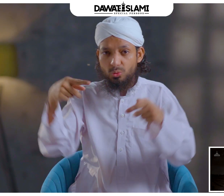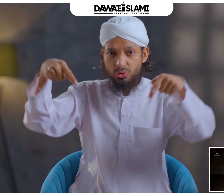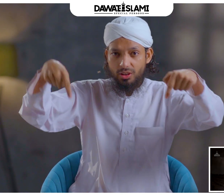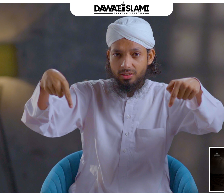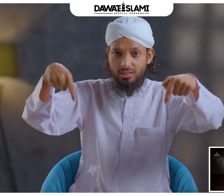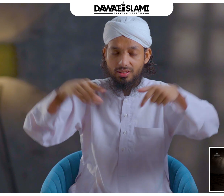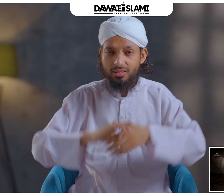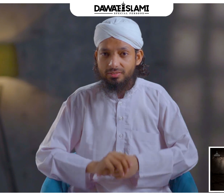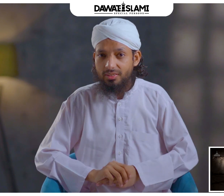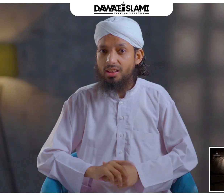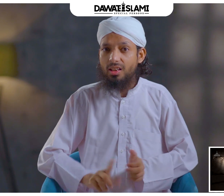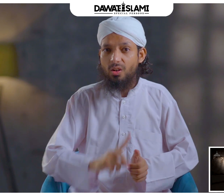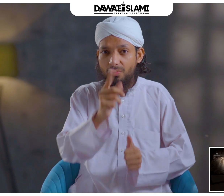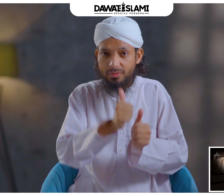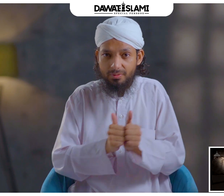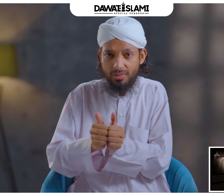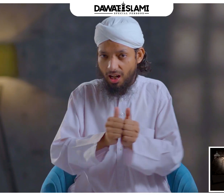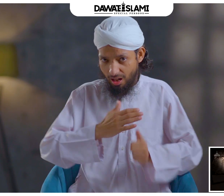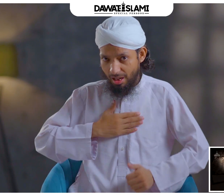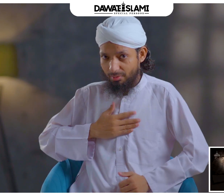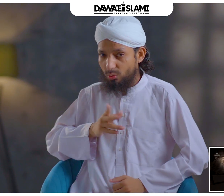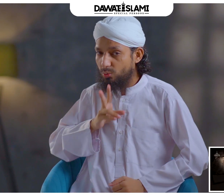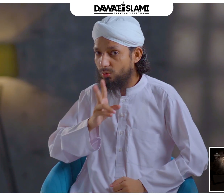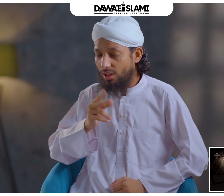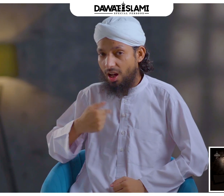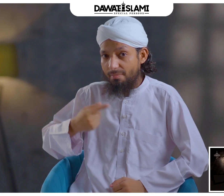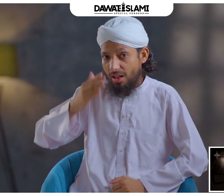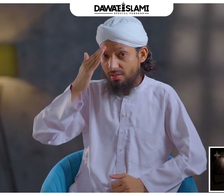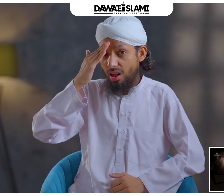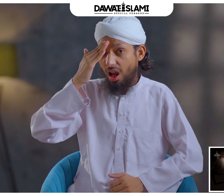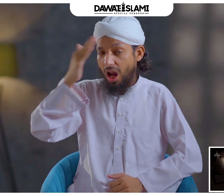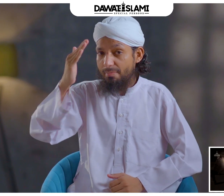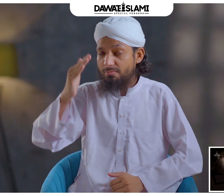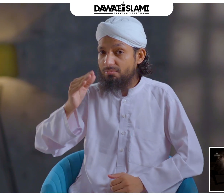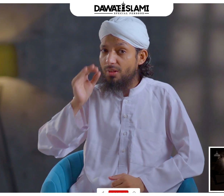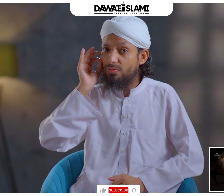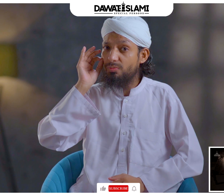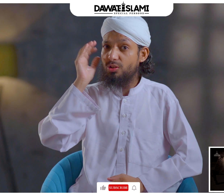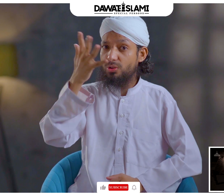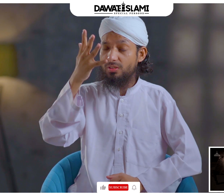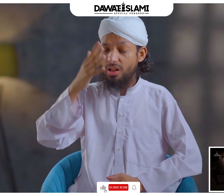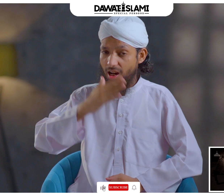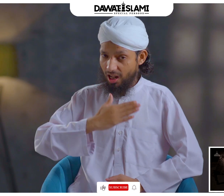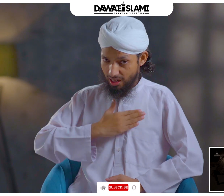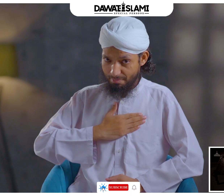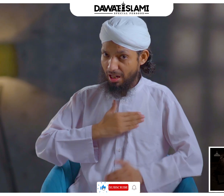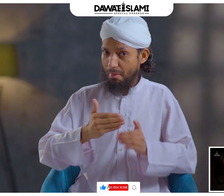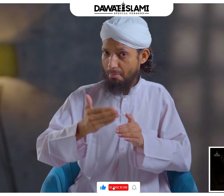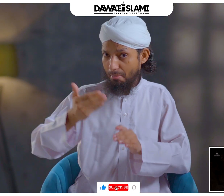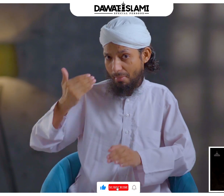موت کا دن تھا۔ حضرت ابو ذر غفاری رضی اللہ تعالیٰ عنہ جواب دے کر جو ہی بیٹھے، وہ دونوں مدعی کھڑے ہو گئے اور کہنے